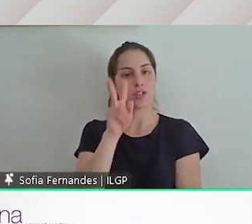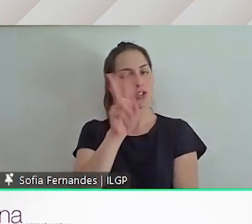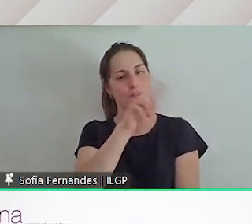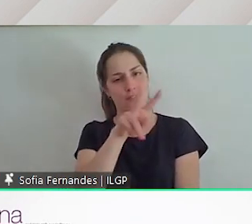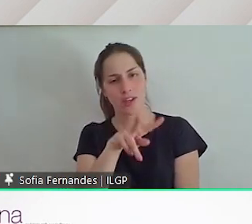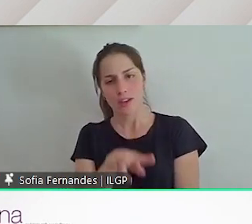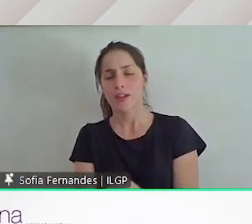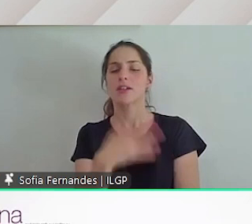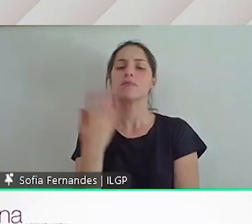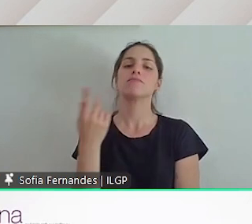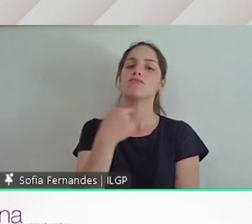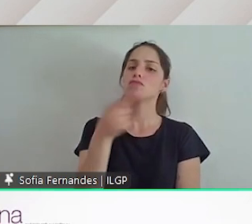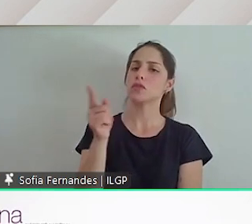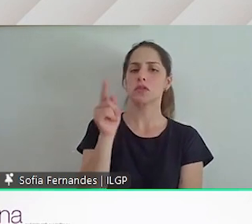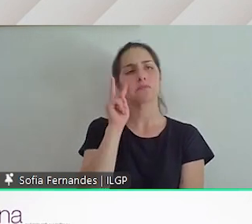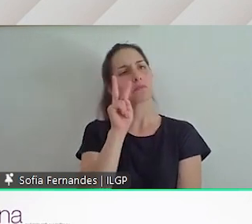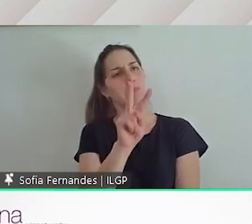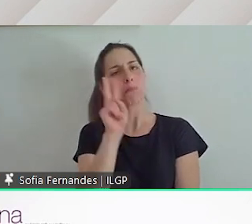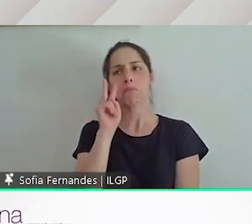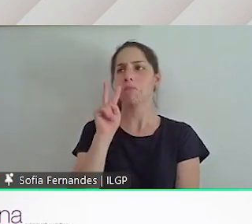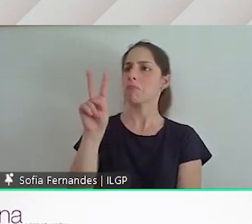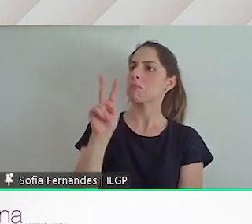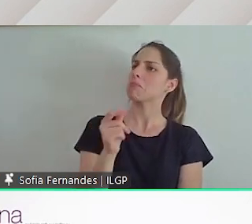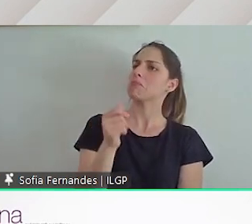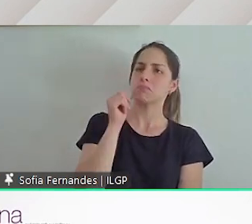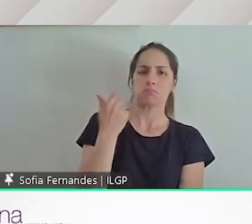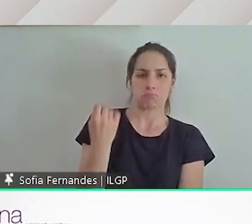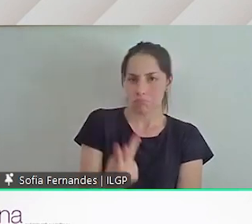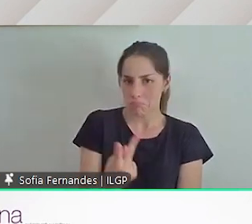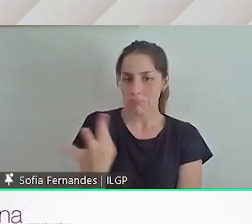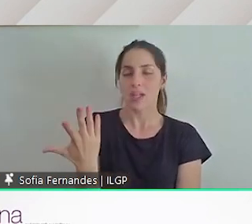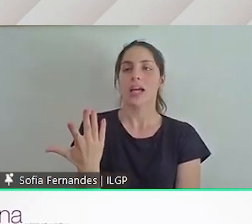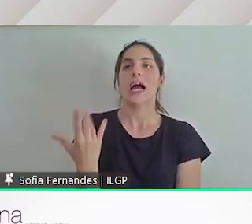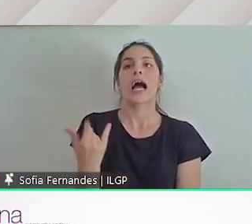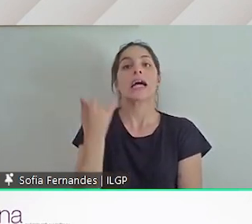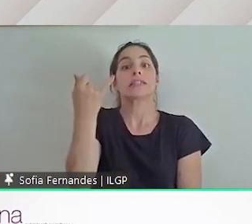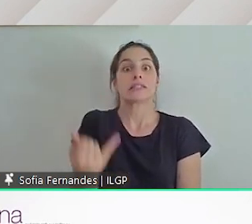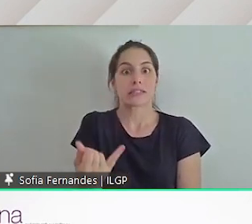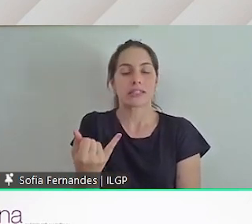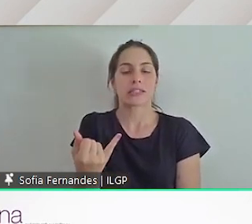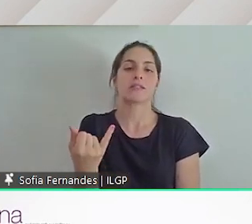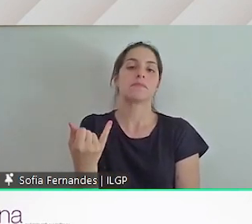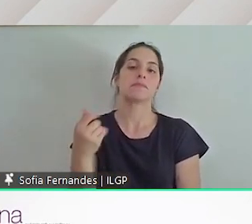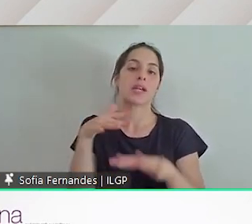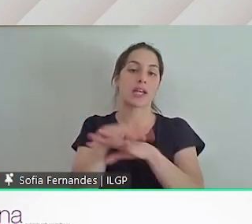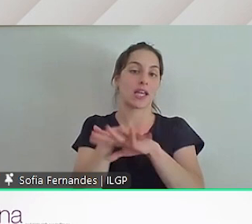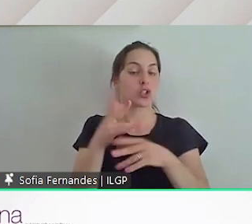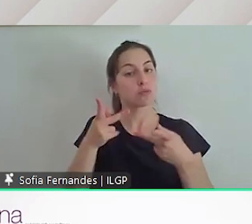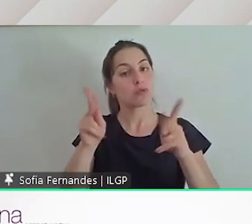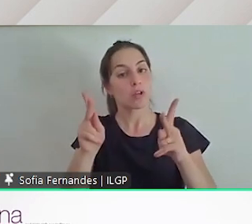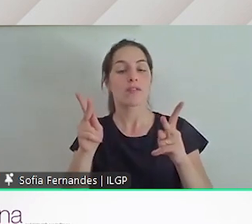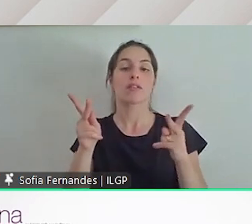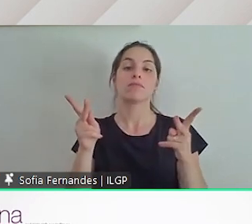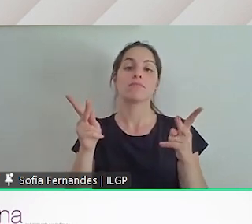facto vejam e apreciem estes conteúdos, tornar de facto aqui a rede apenas disponível para quem